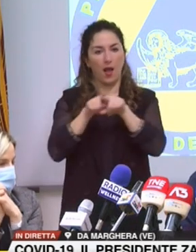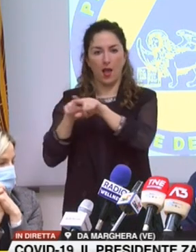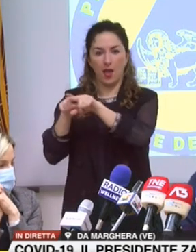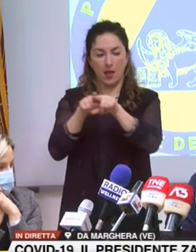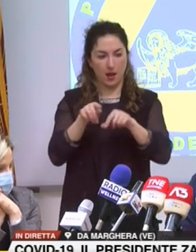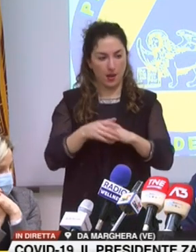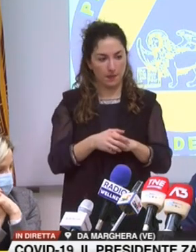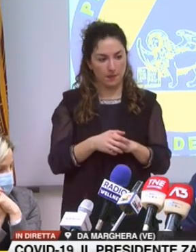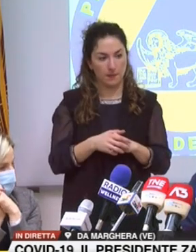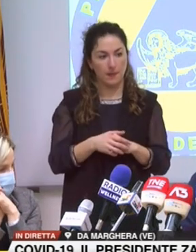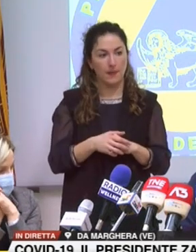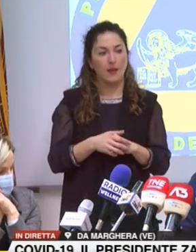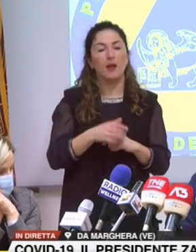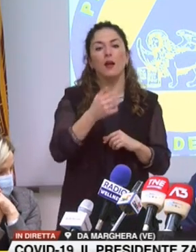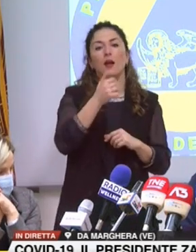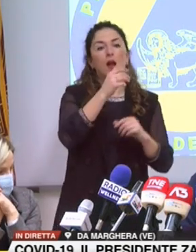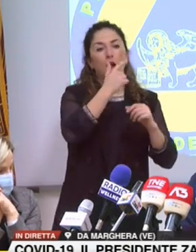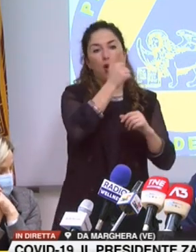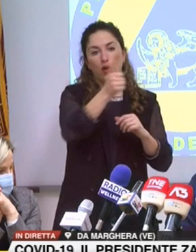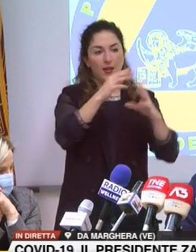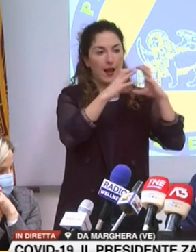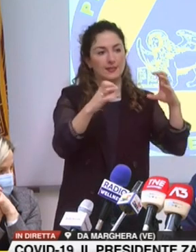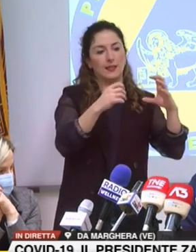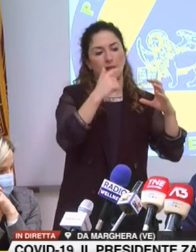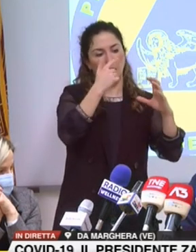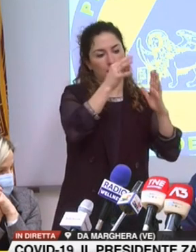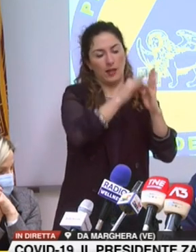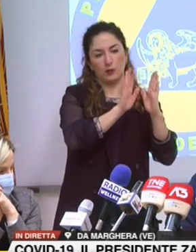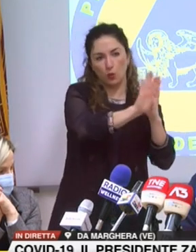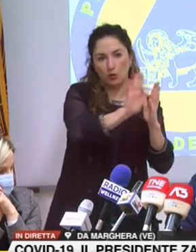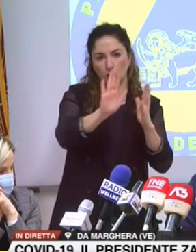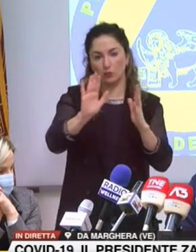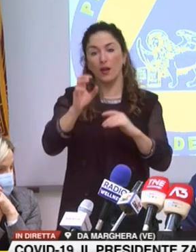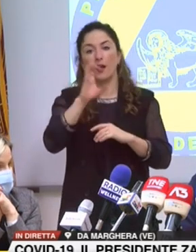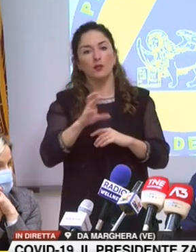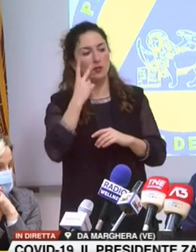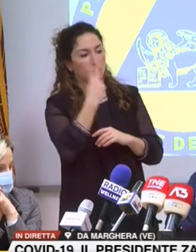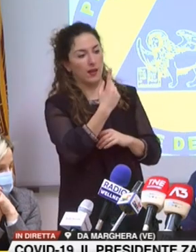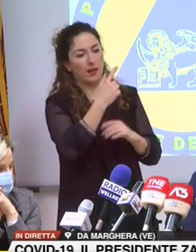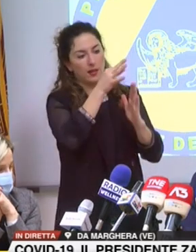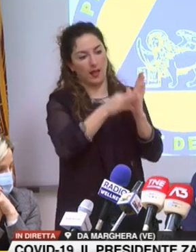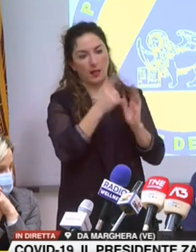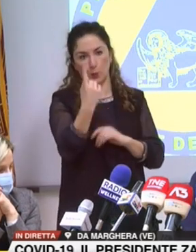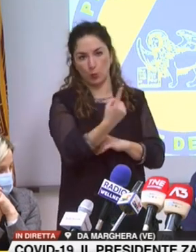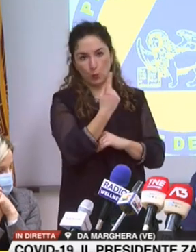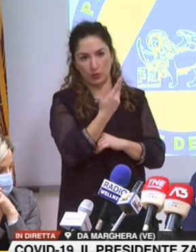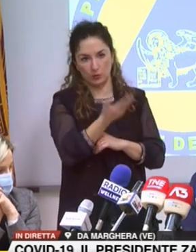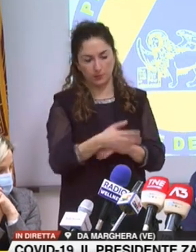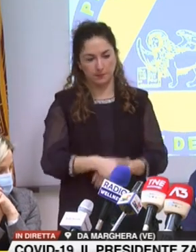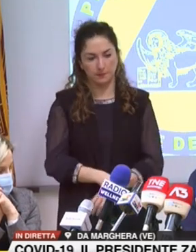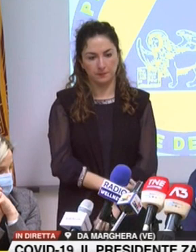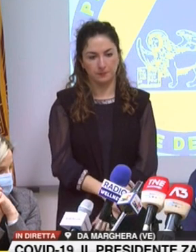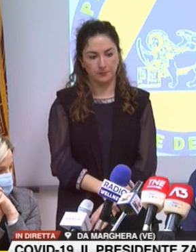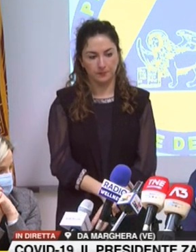dati è di ogni singola azienda, la regione vede dati aggregati utili per l'elaborazione come quelle che vi ho presentato